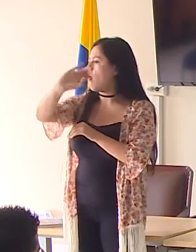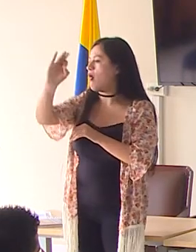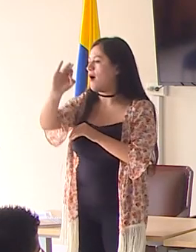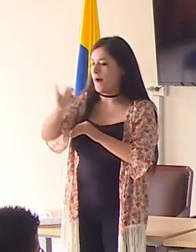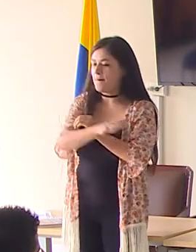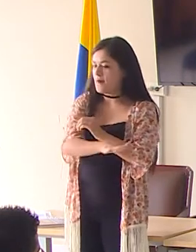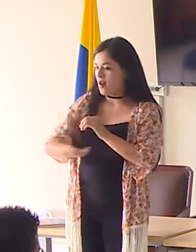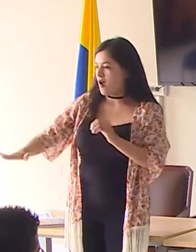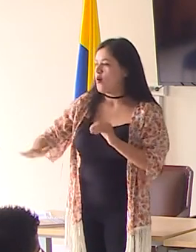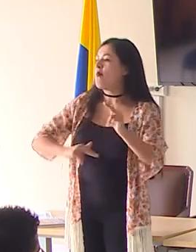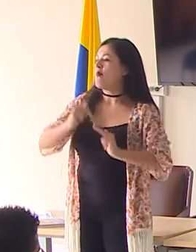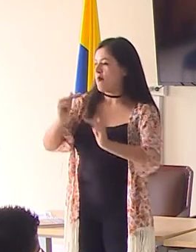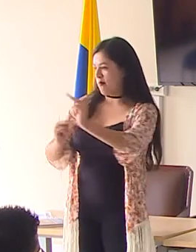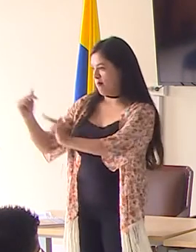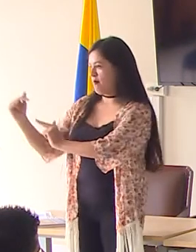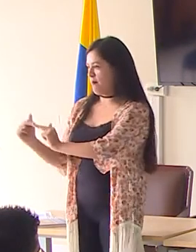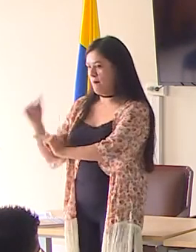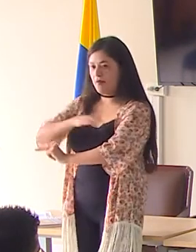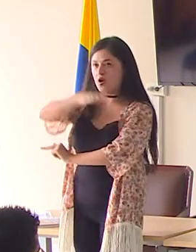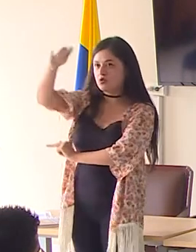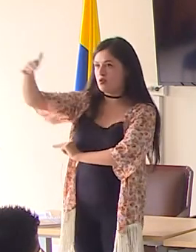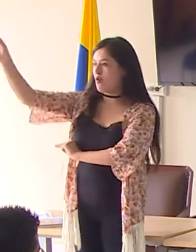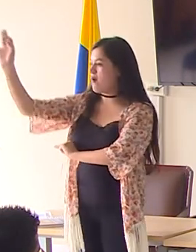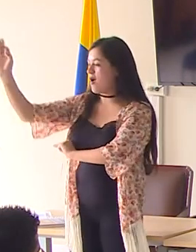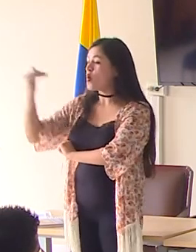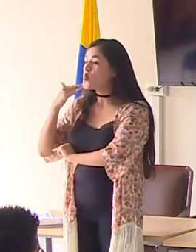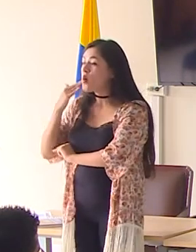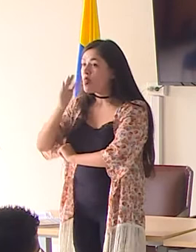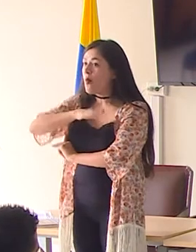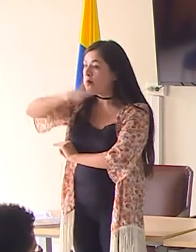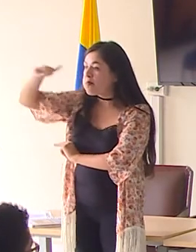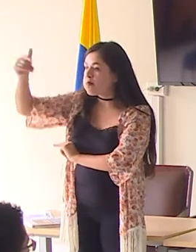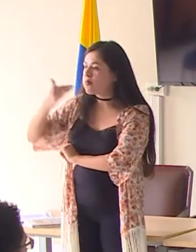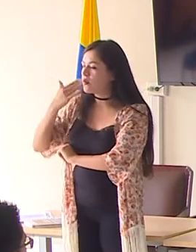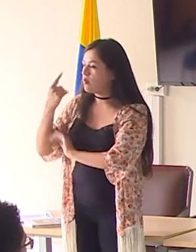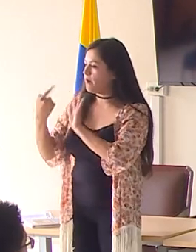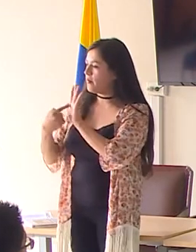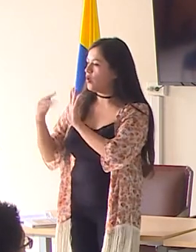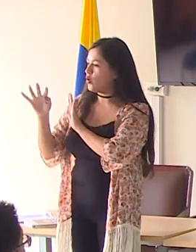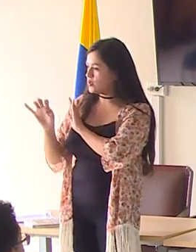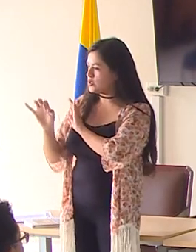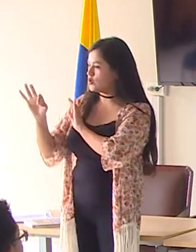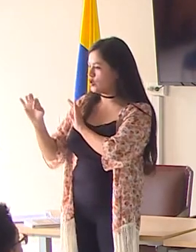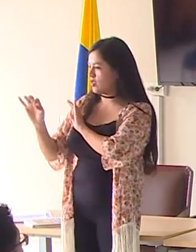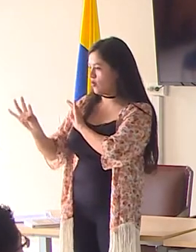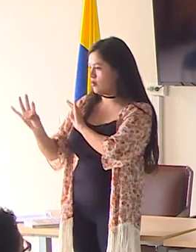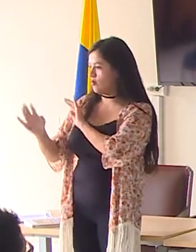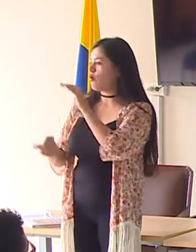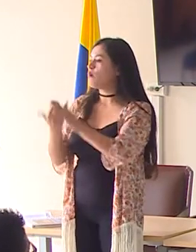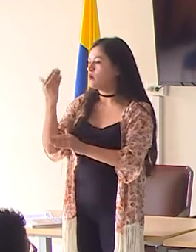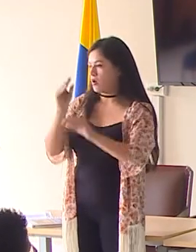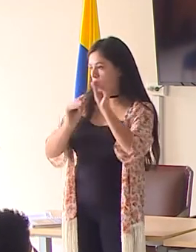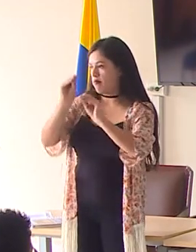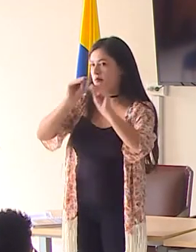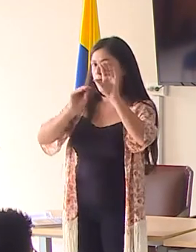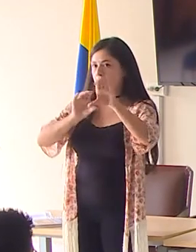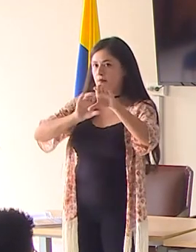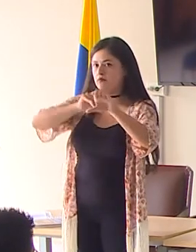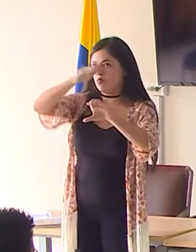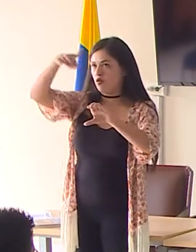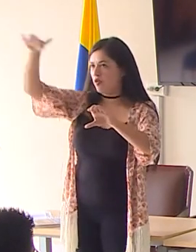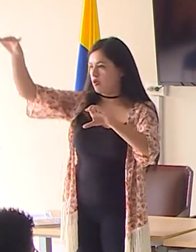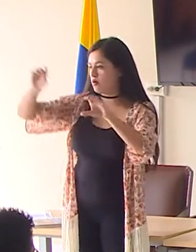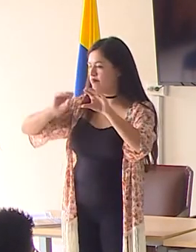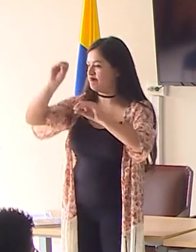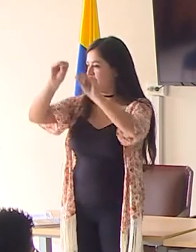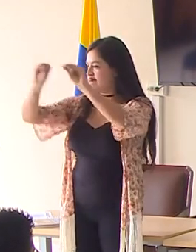década 1980 entonces ocupar cerros fundamentalmente por procesos informales y también asociados a la siguiente situación